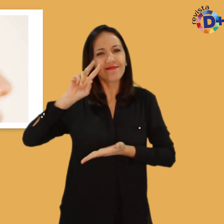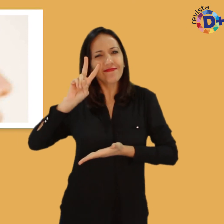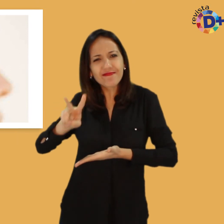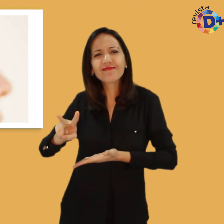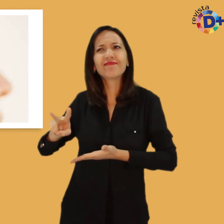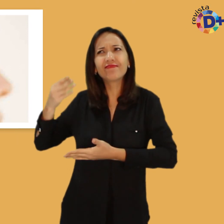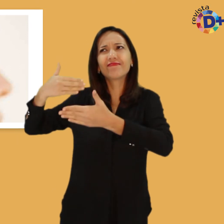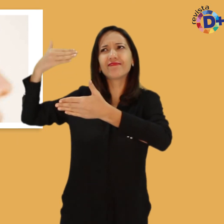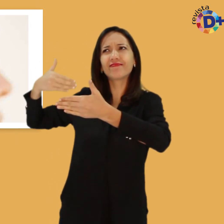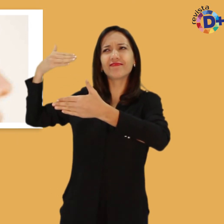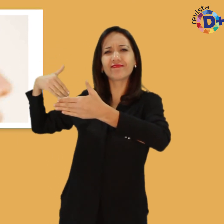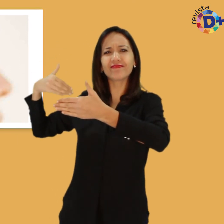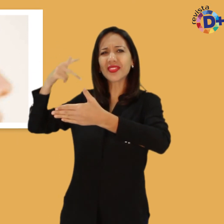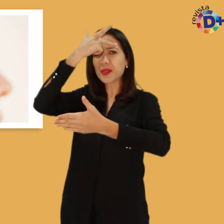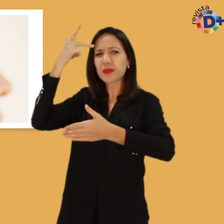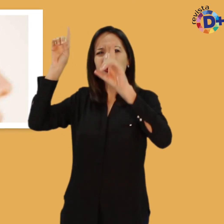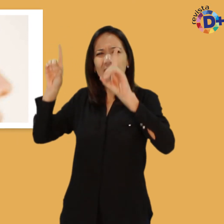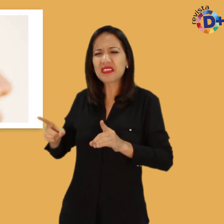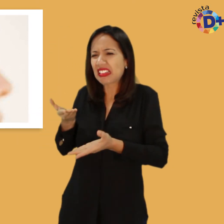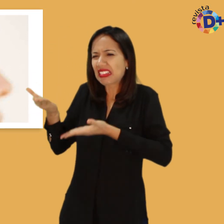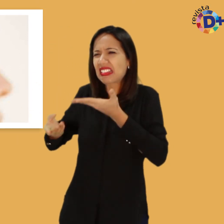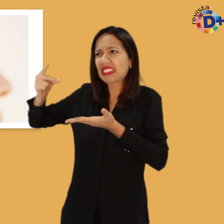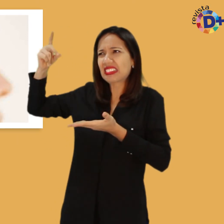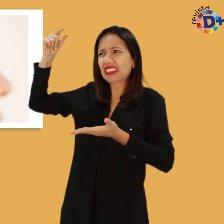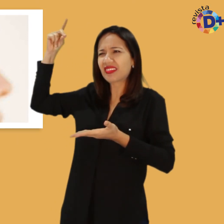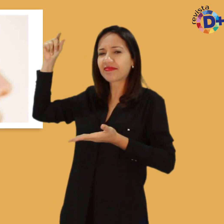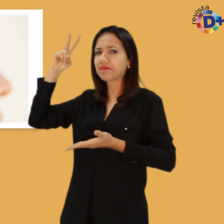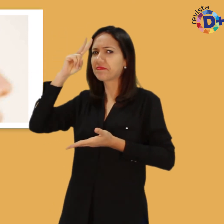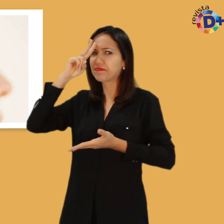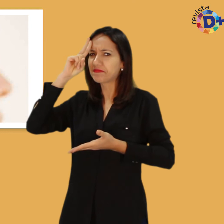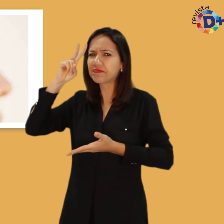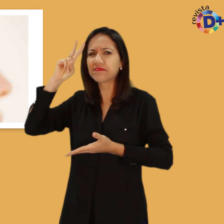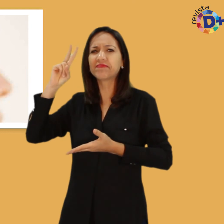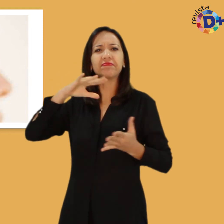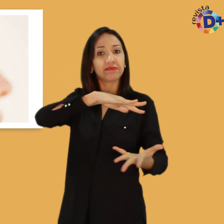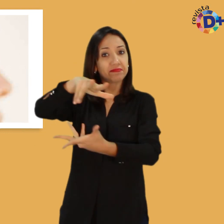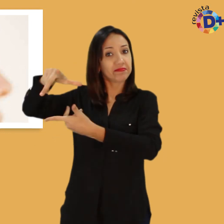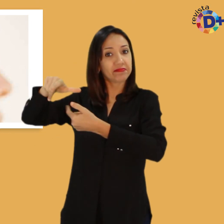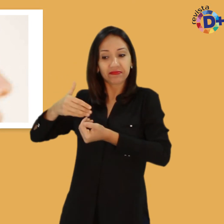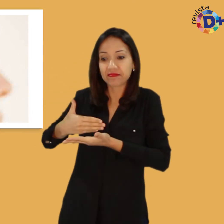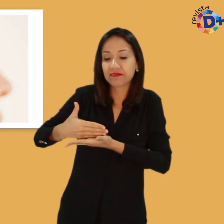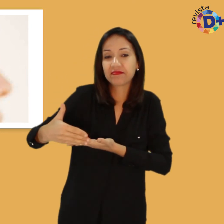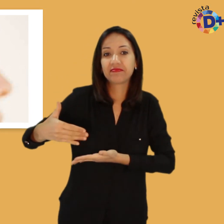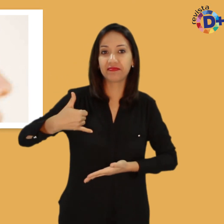vimos como a pessoa com deficiência foi tratada nos primórdios da história da humanidade até o início da Idade